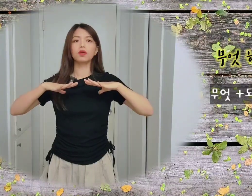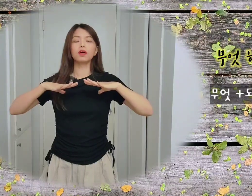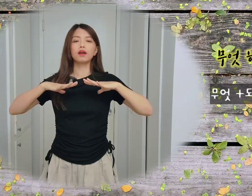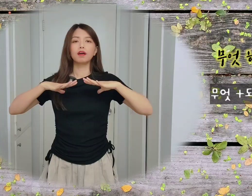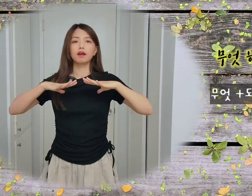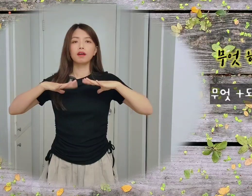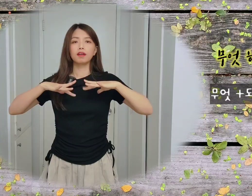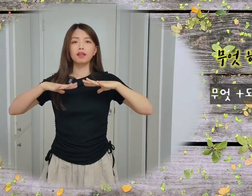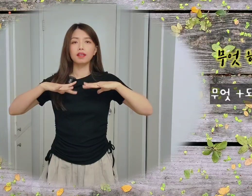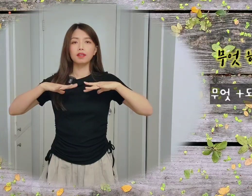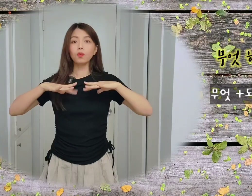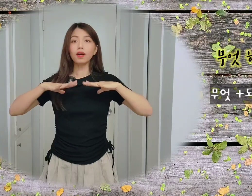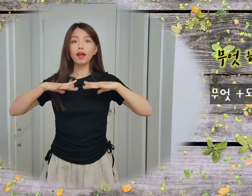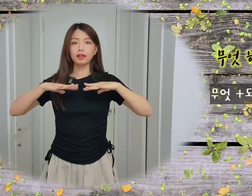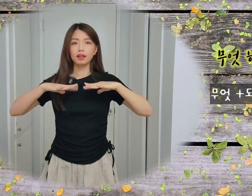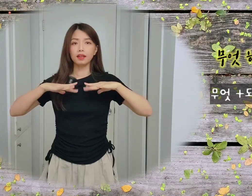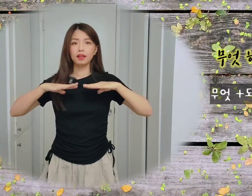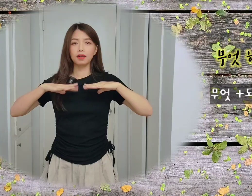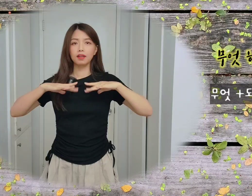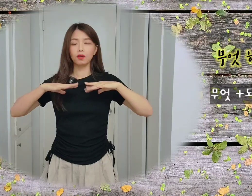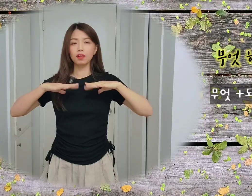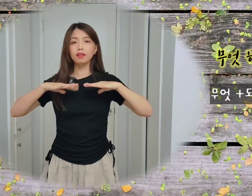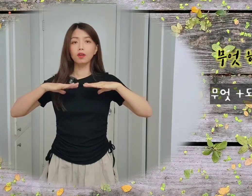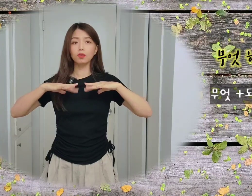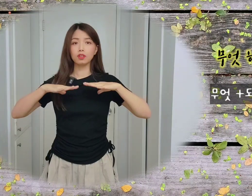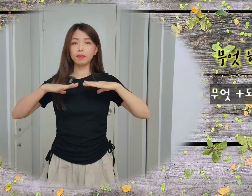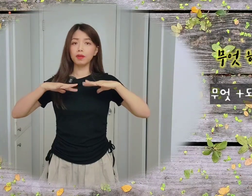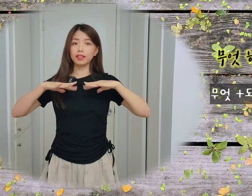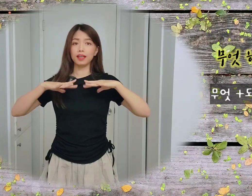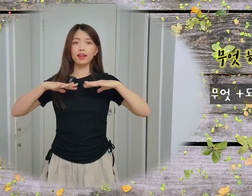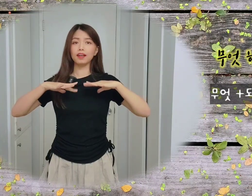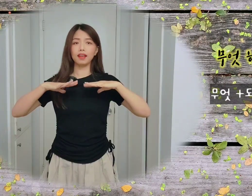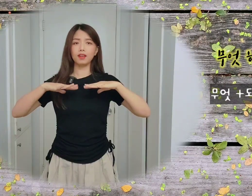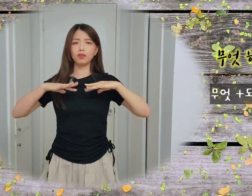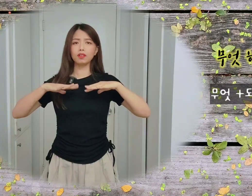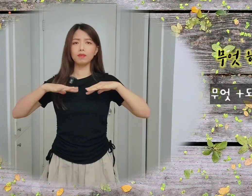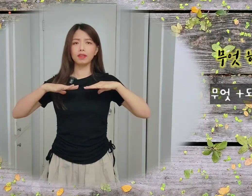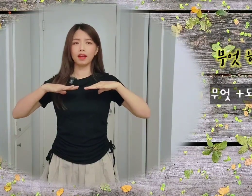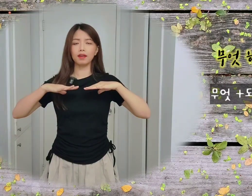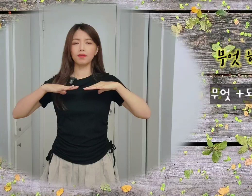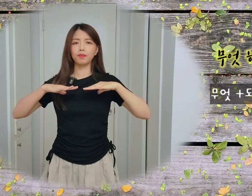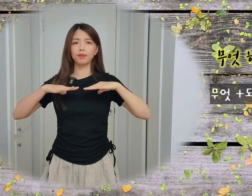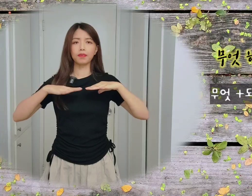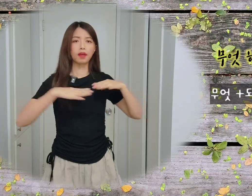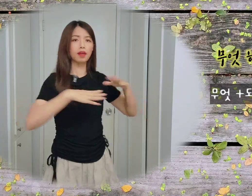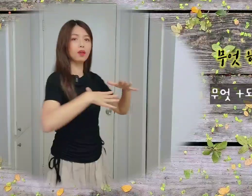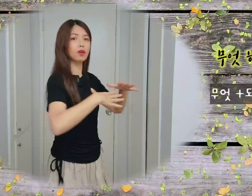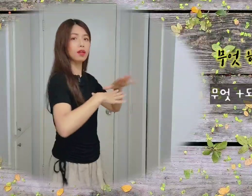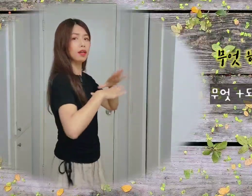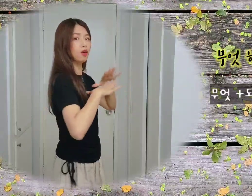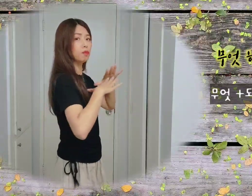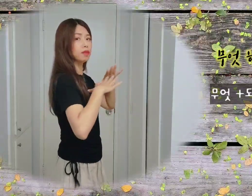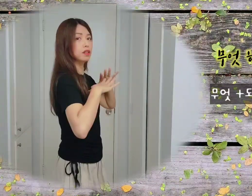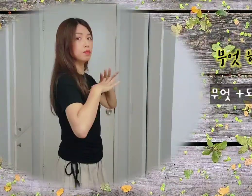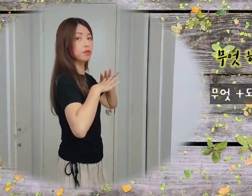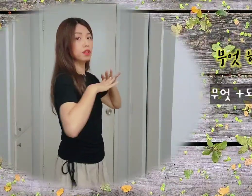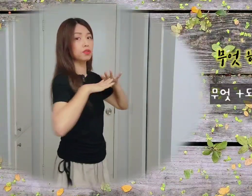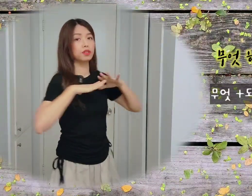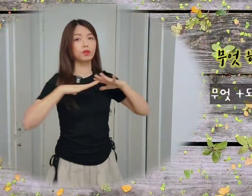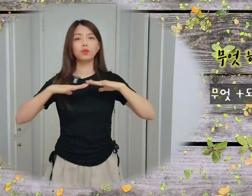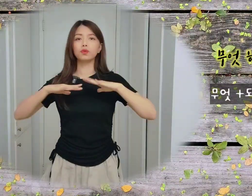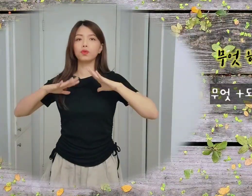붙이시고 이 손가락을 이렇게 흔들어 주시면 자랑하다 이런 뜻입니다. 여기